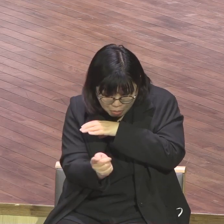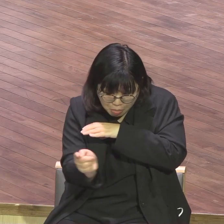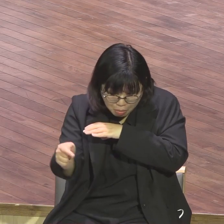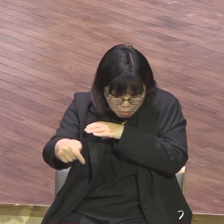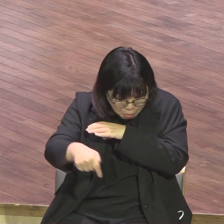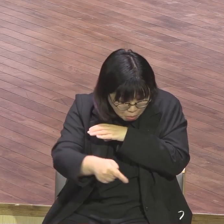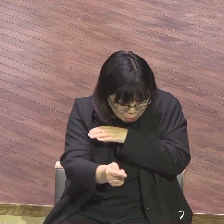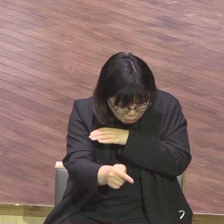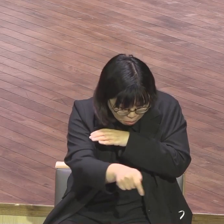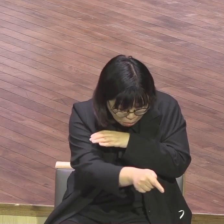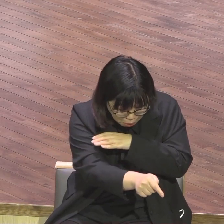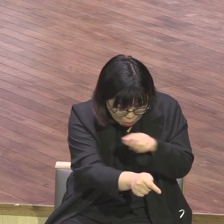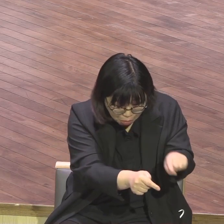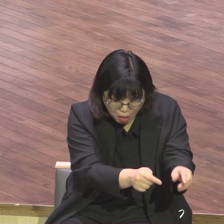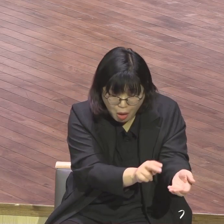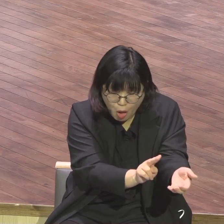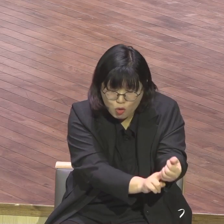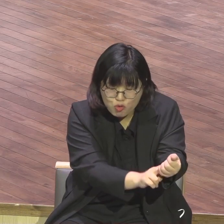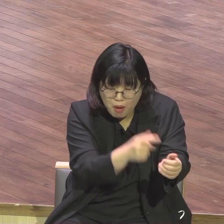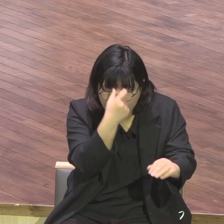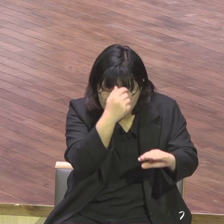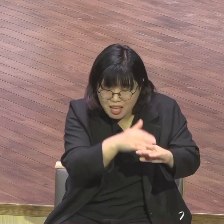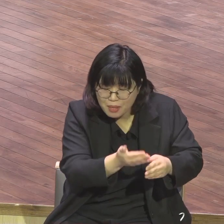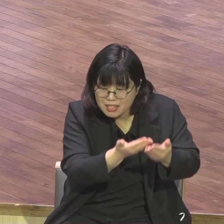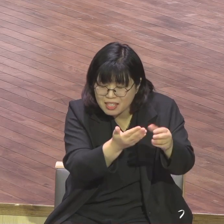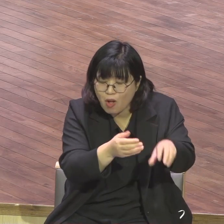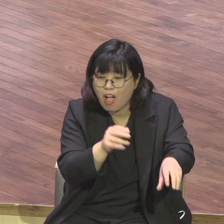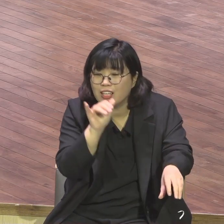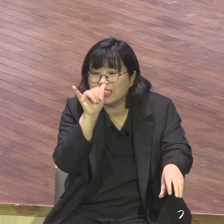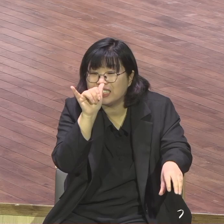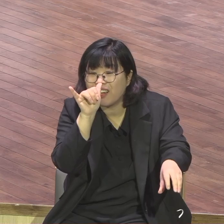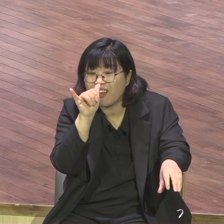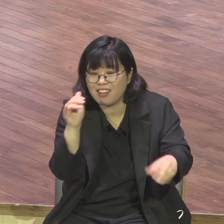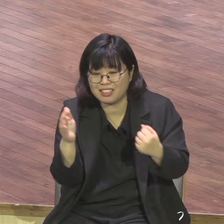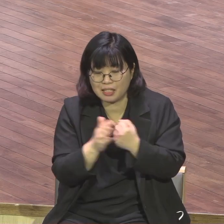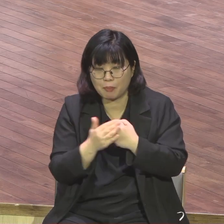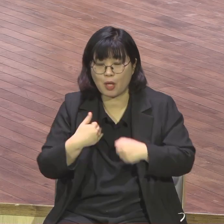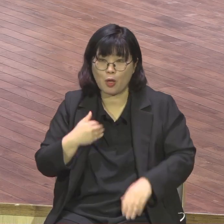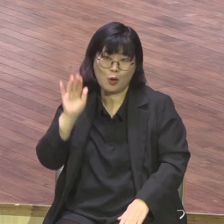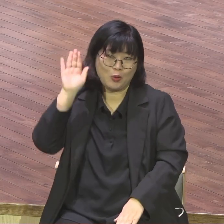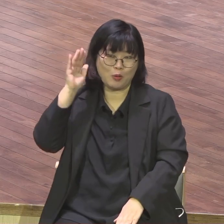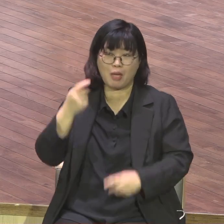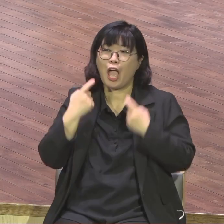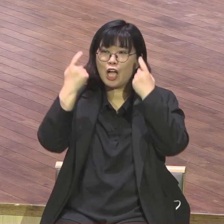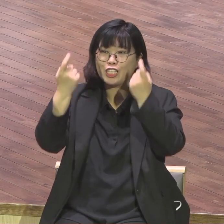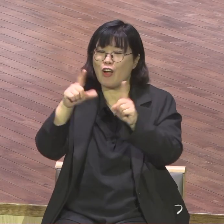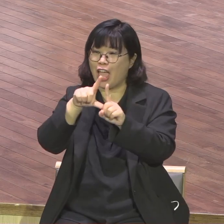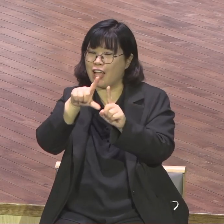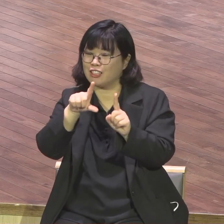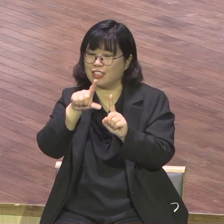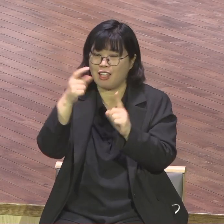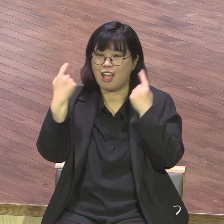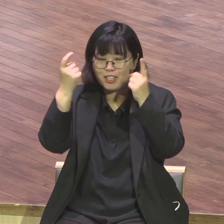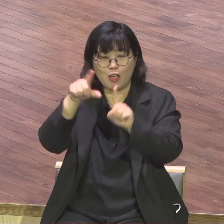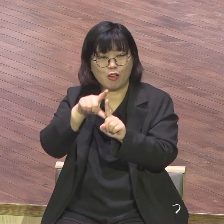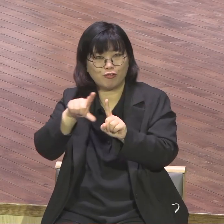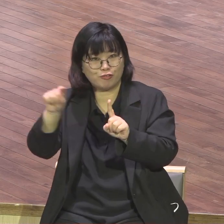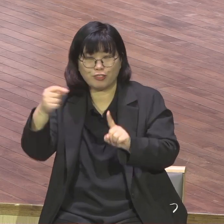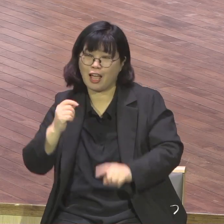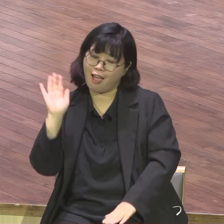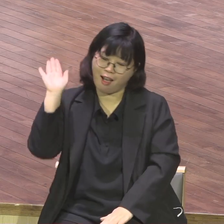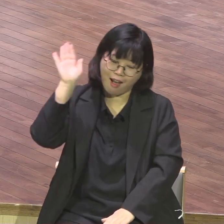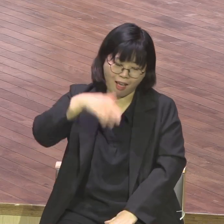가면 영혼이 못 들어옵니다. 그래 죽은 사람 많습니다. 그러면서 안내를 잘 따르래. 딱 내려갔는데